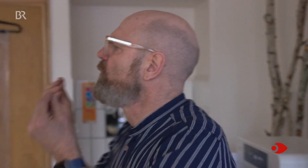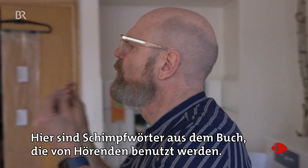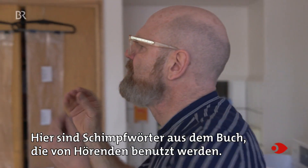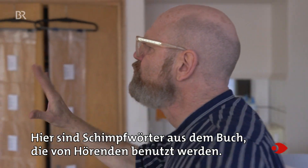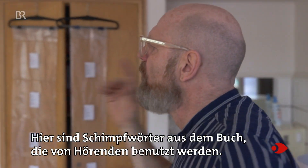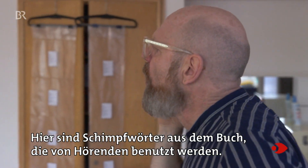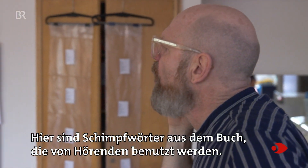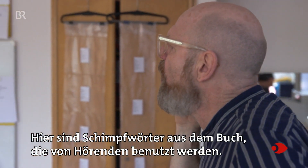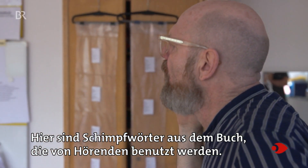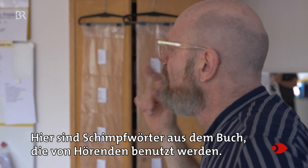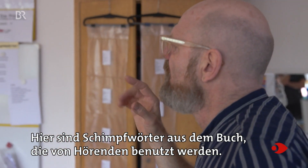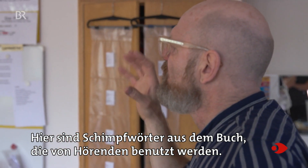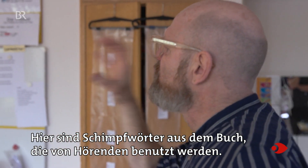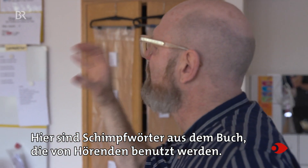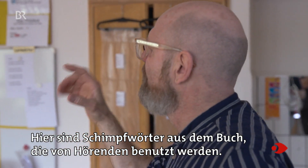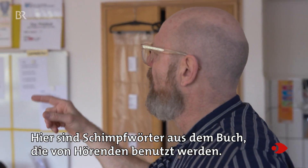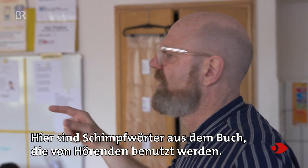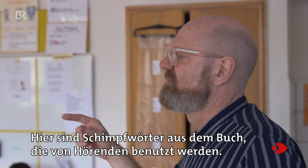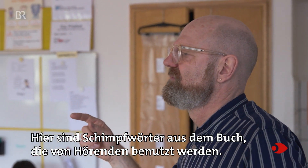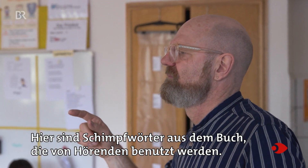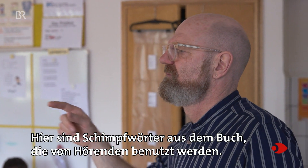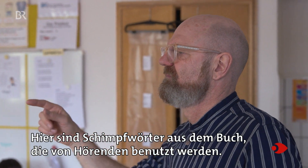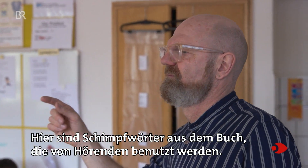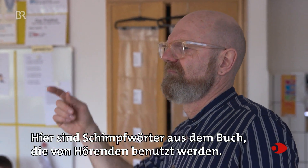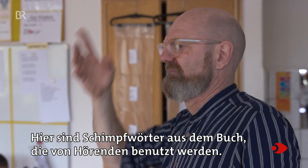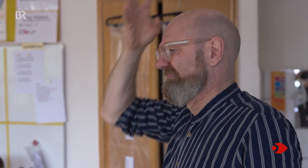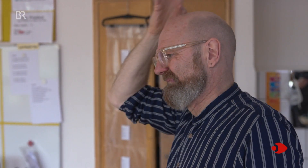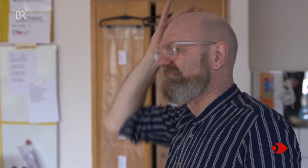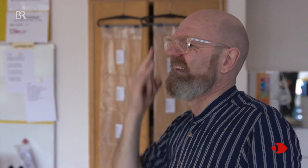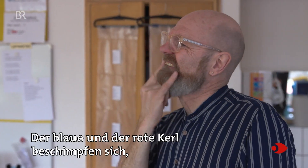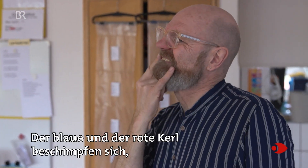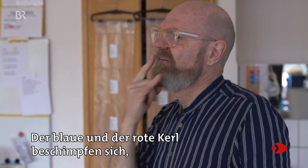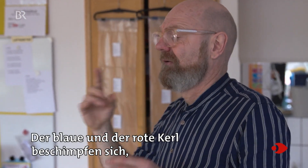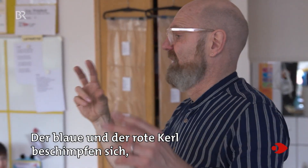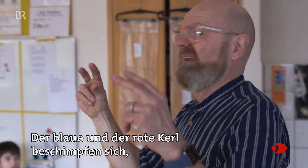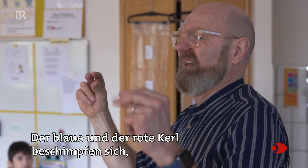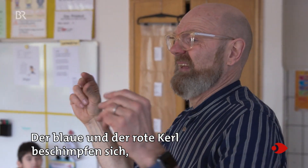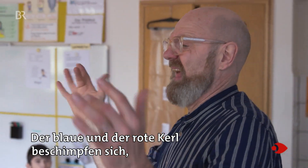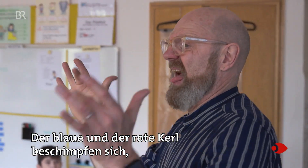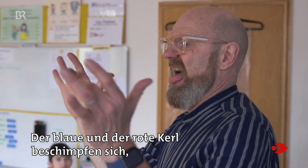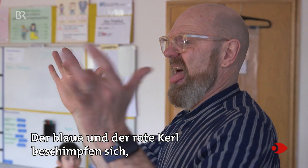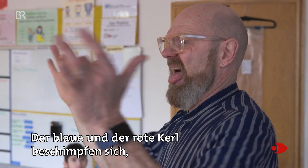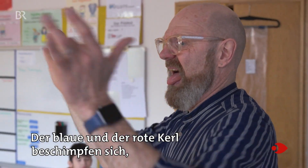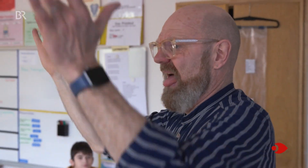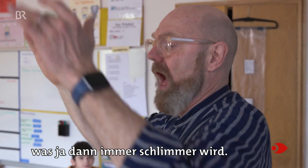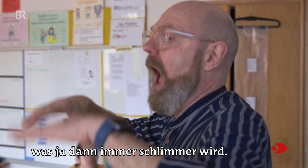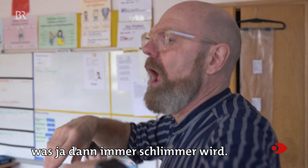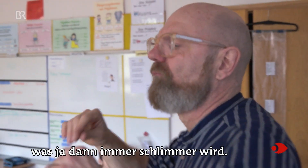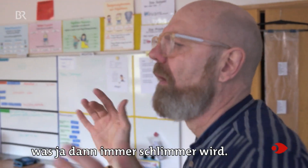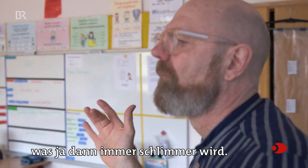Hier sind Schimpfwörter aus dem Buch, die von Hörenden benutzt werden. Der blaue und der rote Kerl beschimpfen sich, was ja dann immer schlimmer